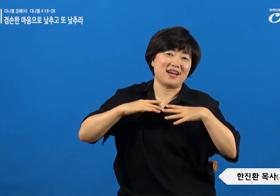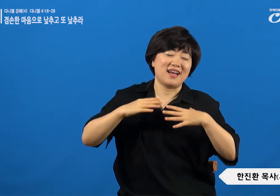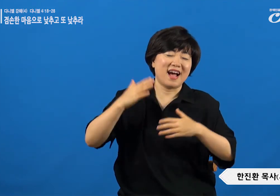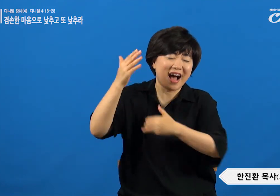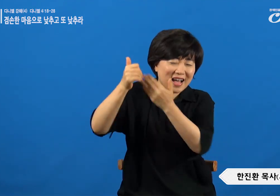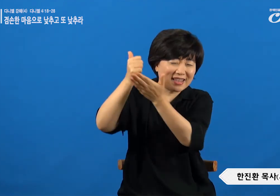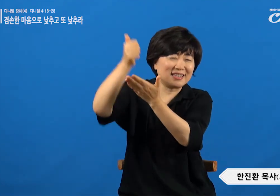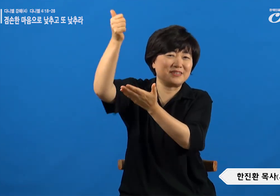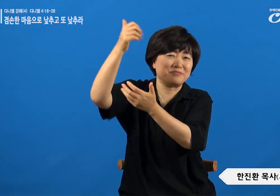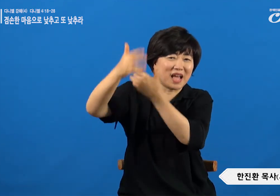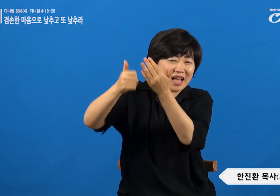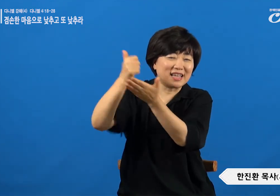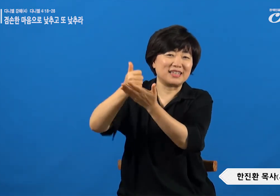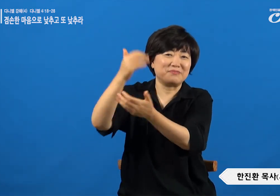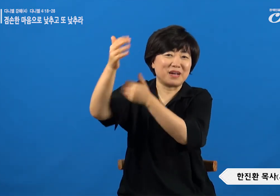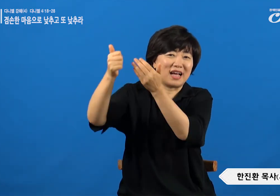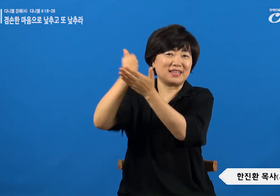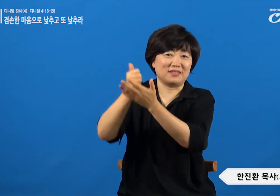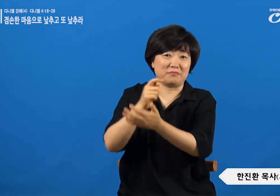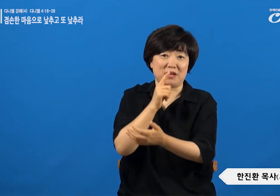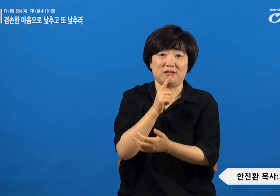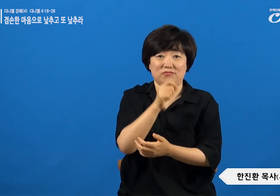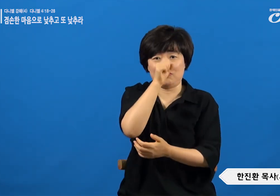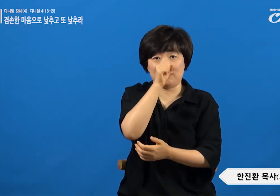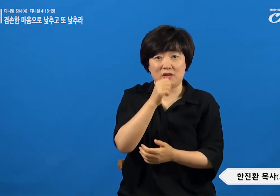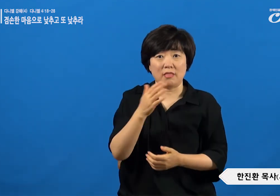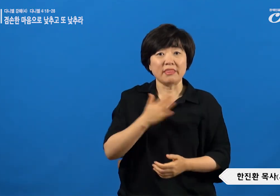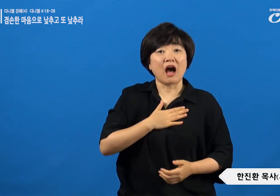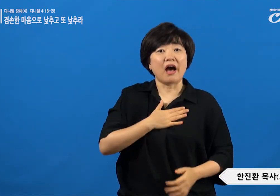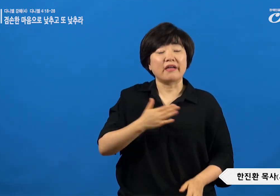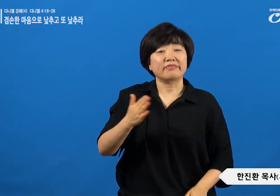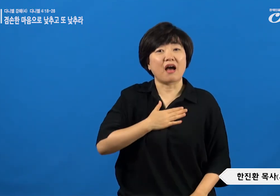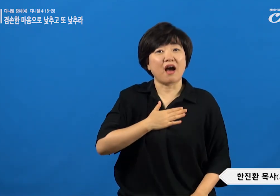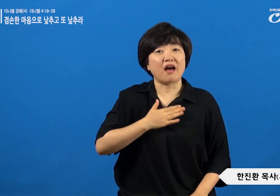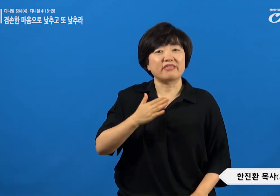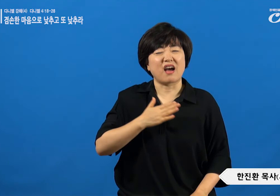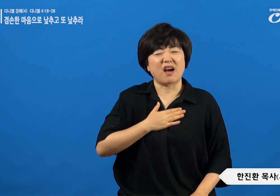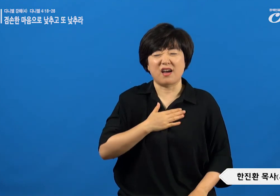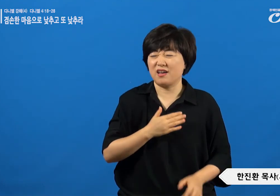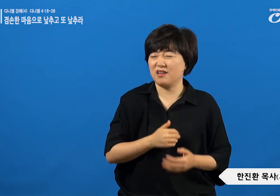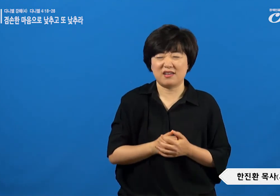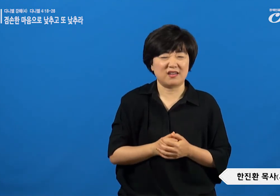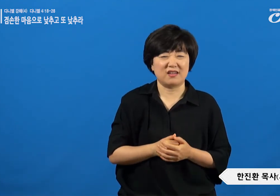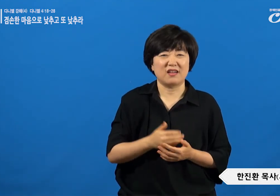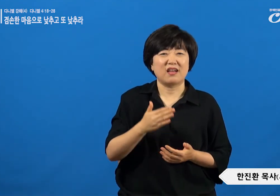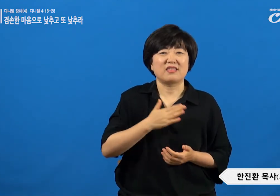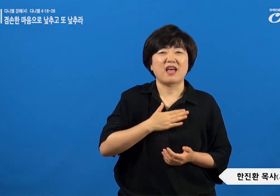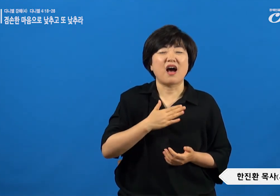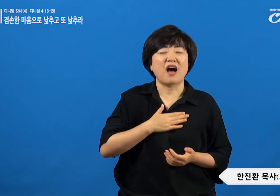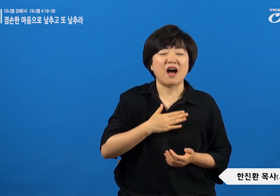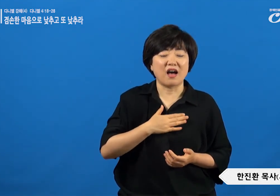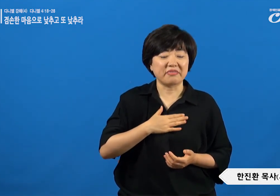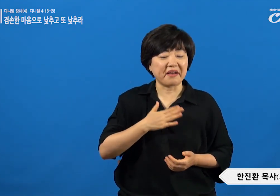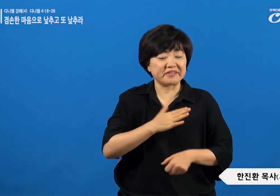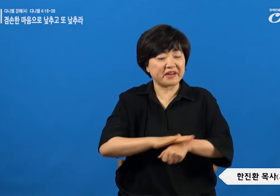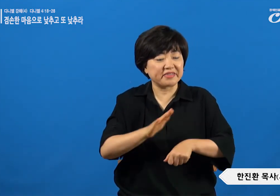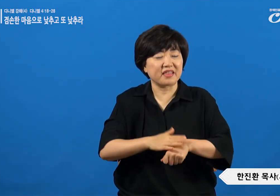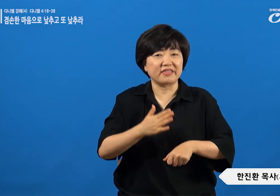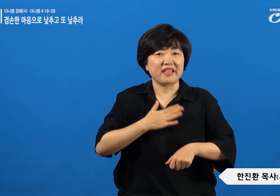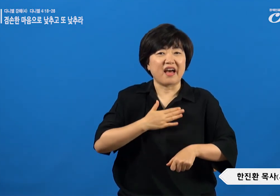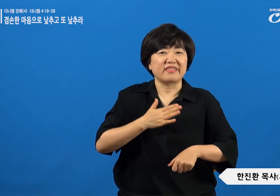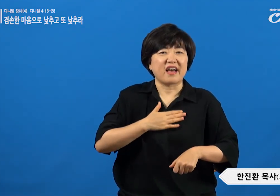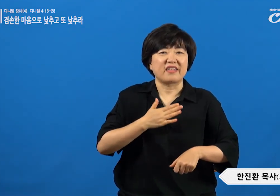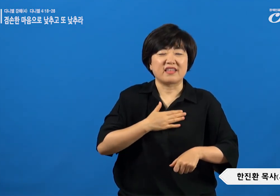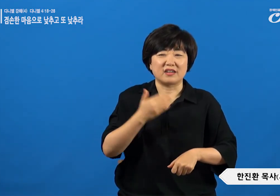주어가 하나님이 되어야지 내가가 되면 안 됩니다. 내가 복음 쓰는 사람,